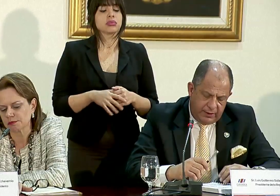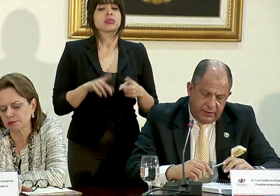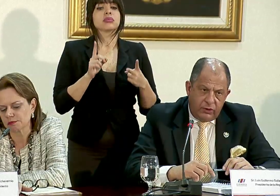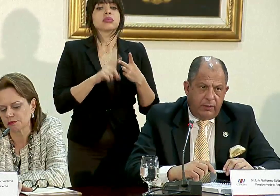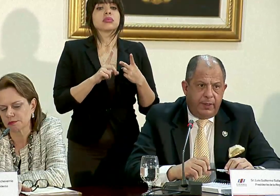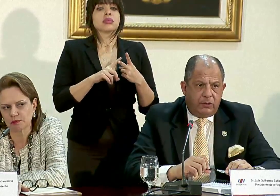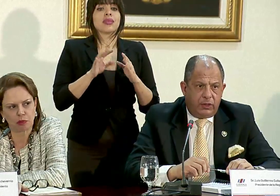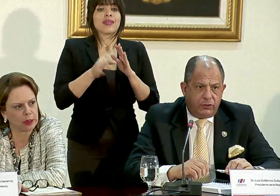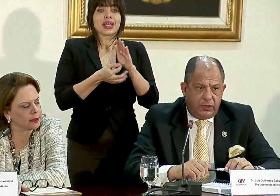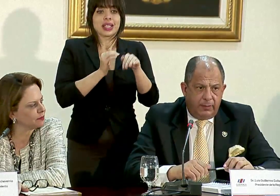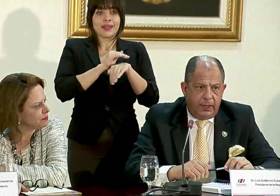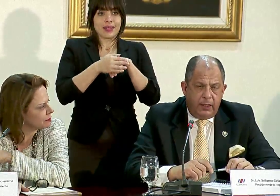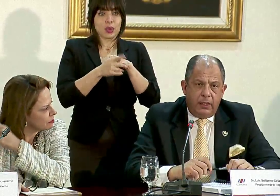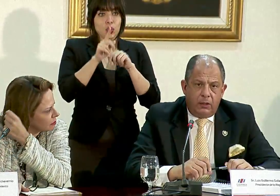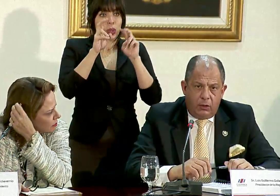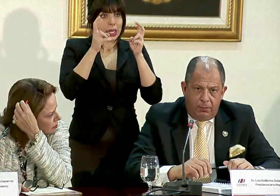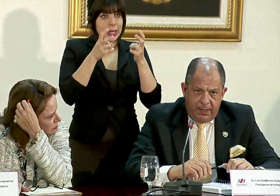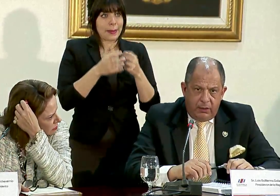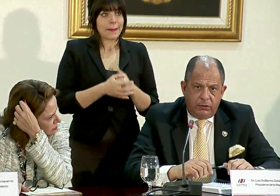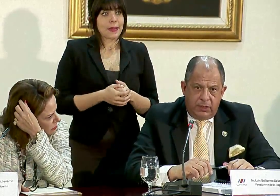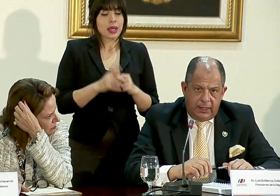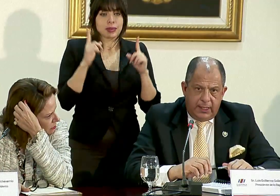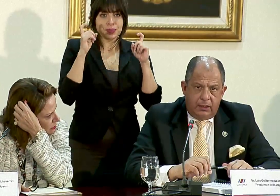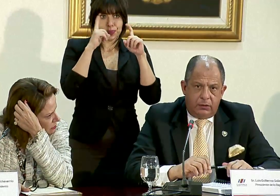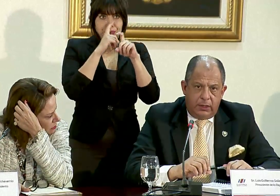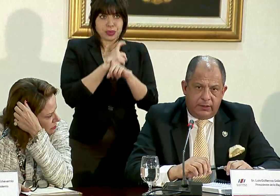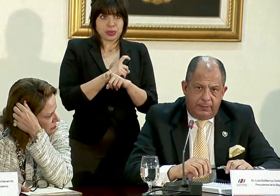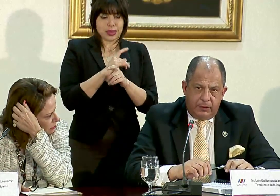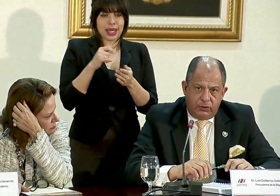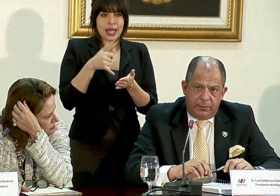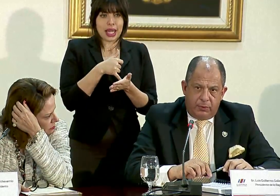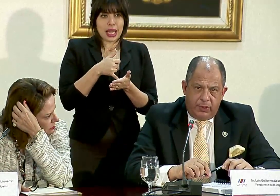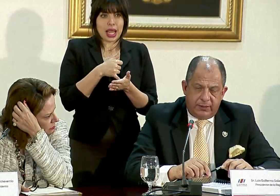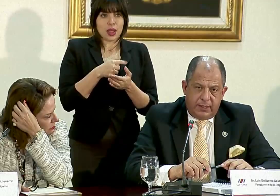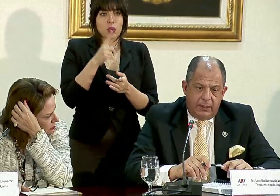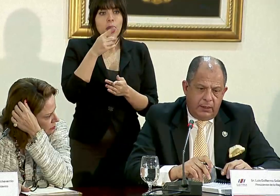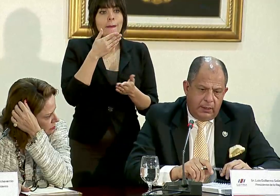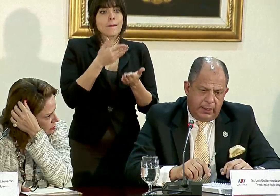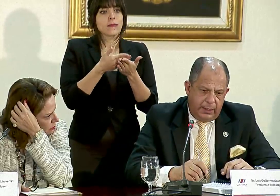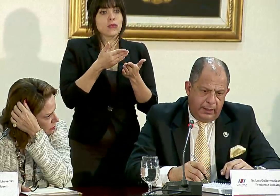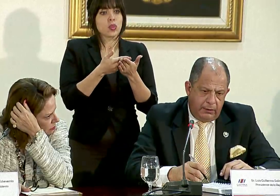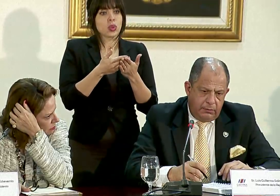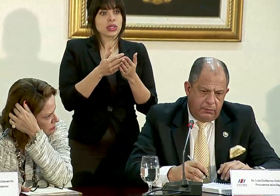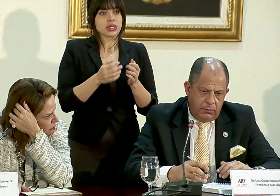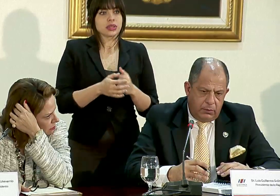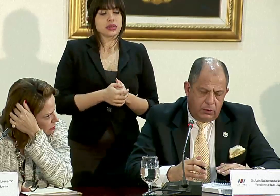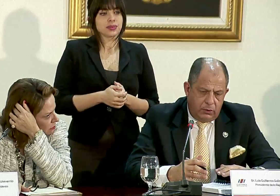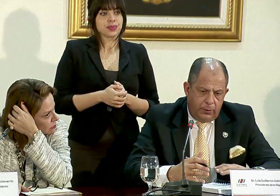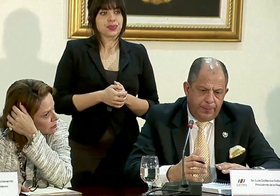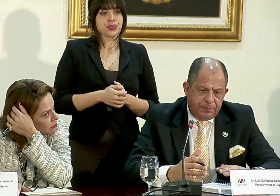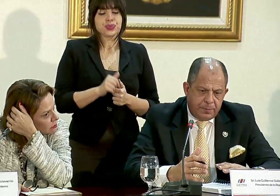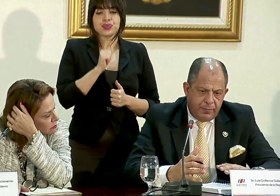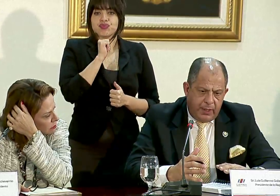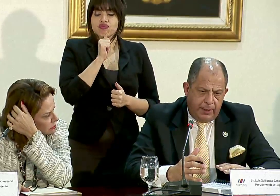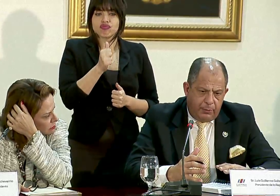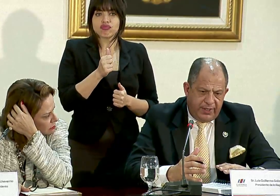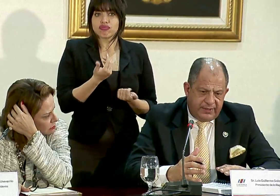respecto a la fertilización in vitro es un tema complejo delicado es una propuesta que no